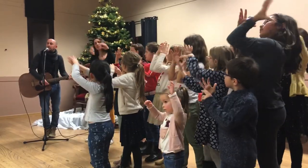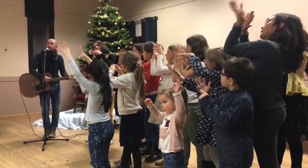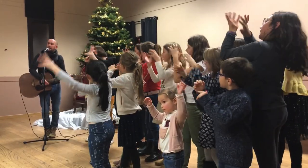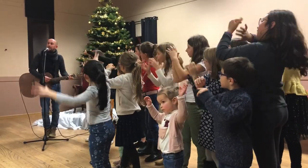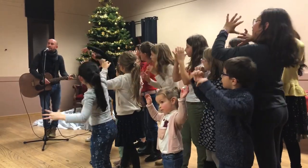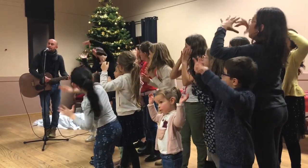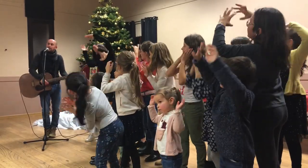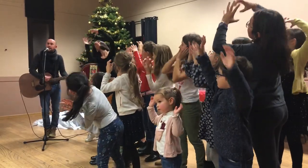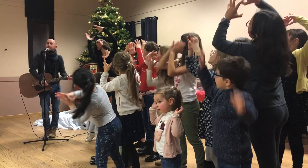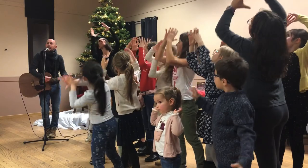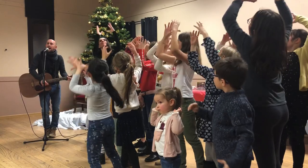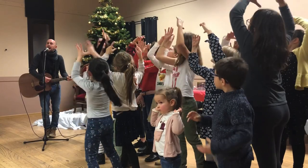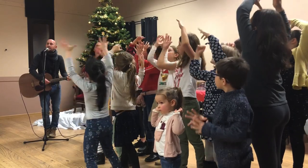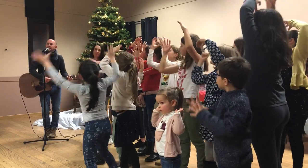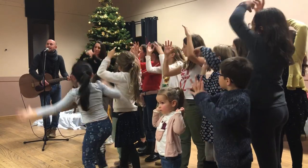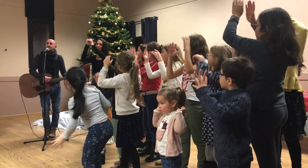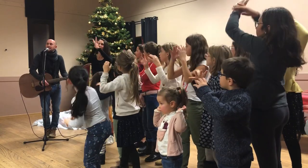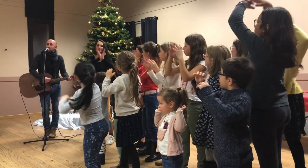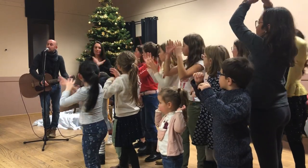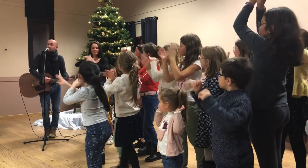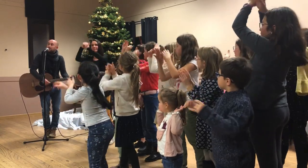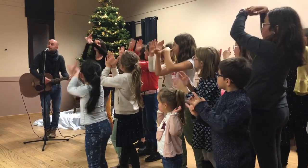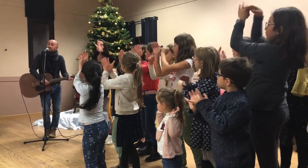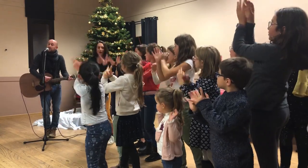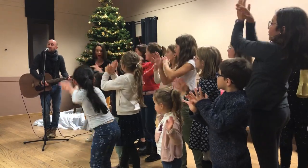les rêves oui je